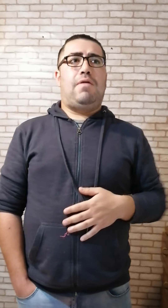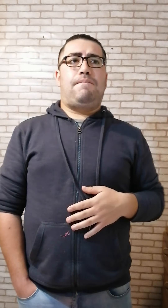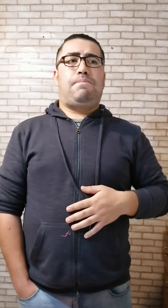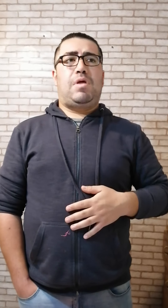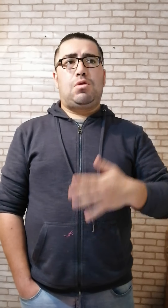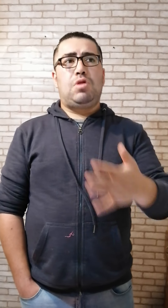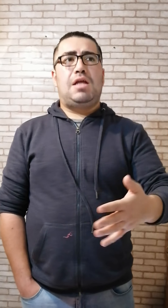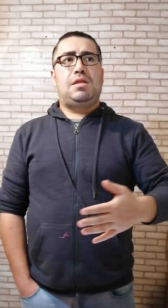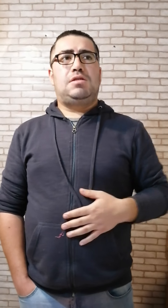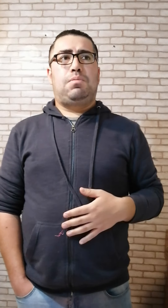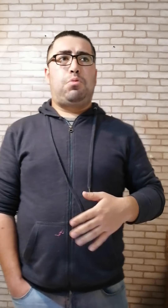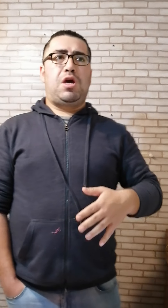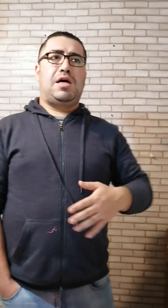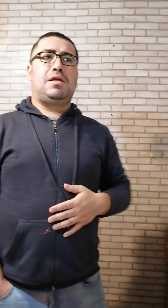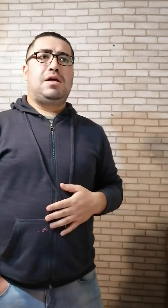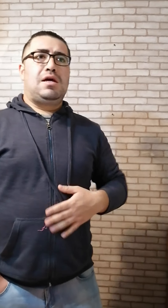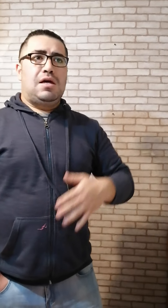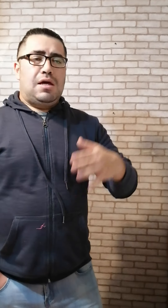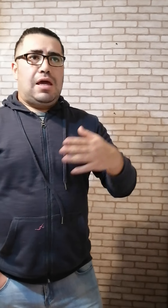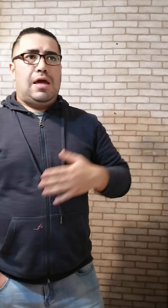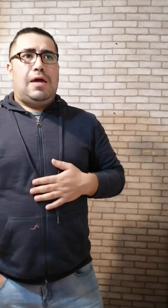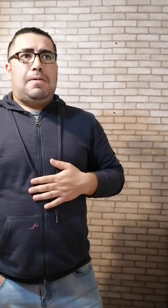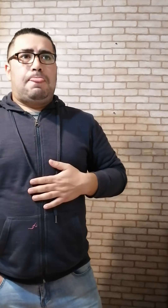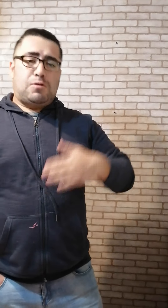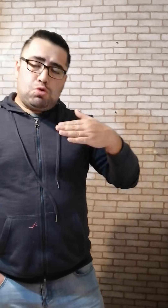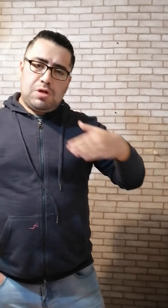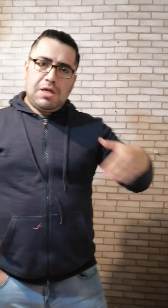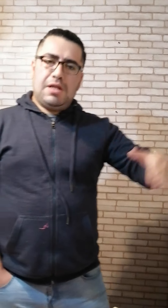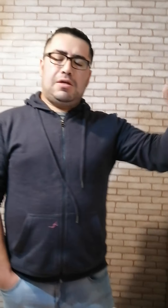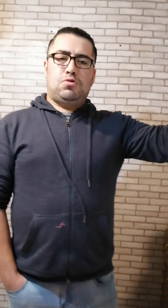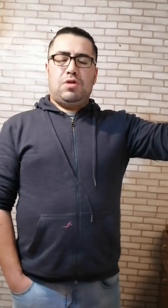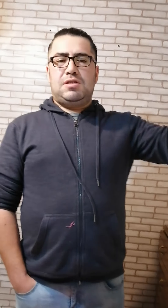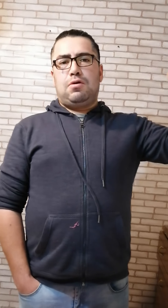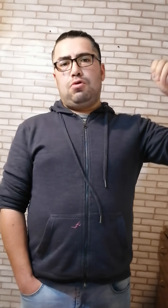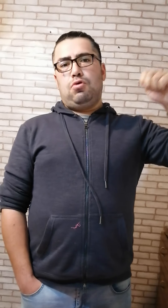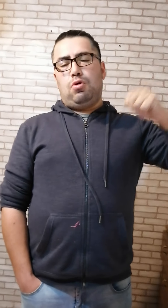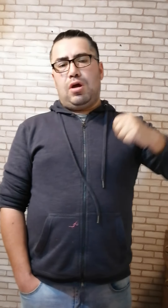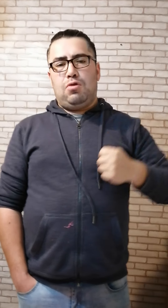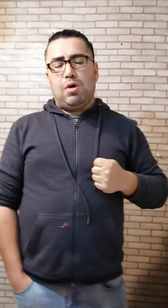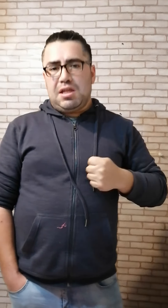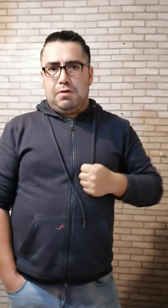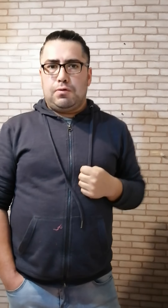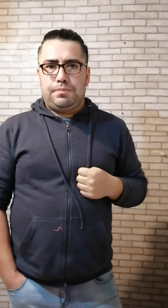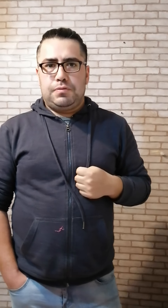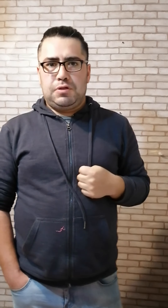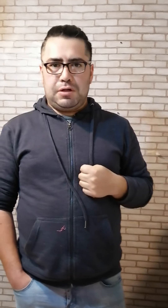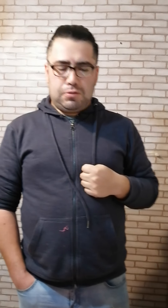estudiantes puedan surgir en su desarrollo educativo cierto